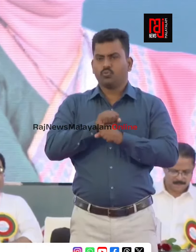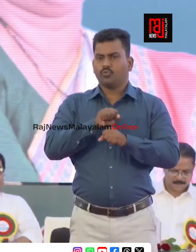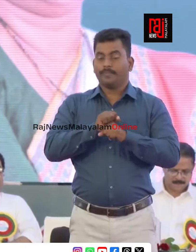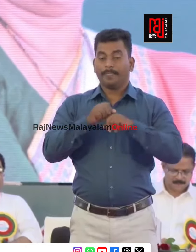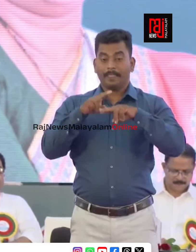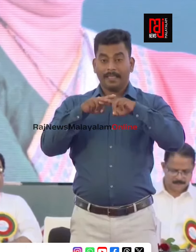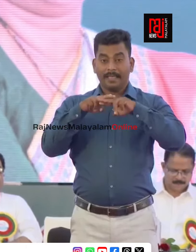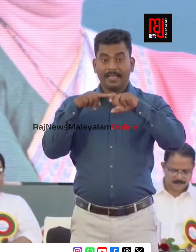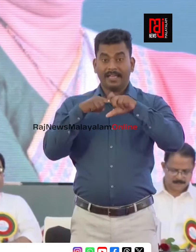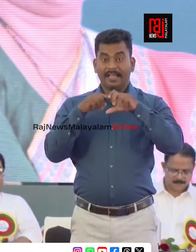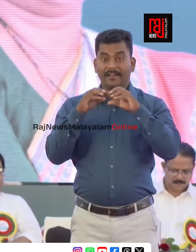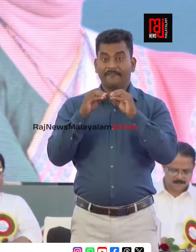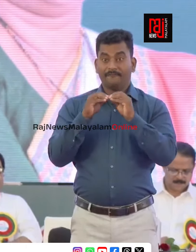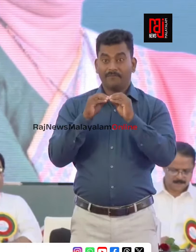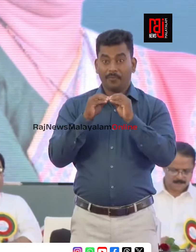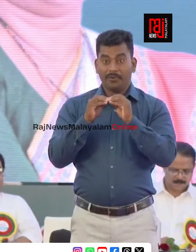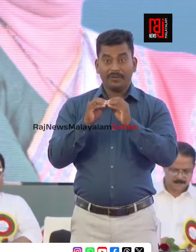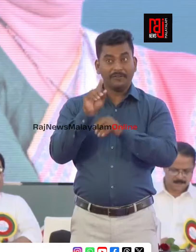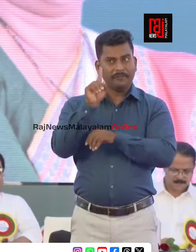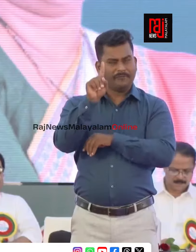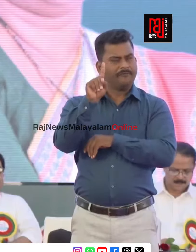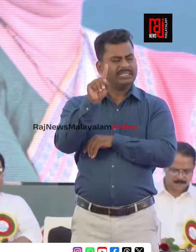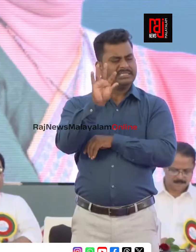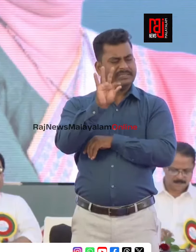ഫെബ്രുവരി ആദ്യവാരം വരെ